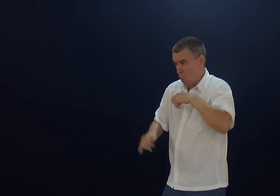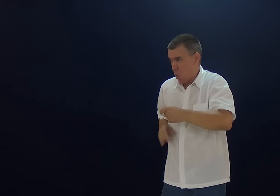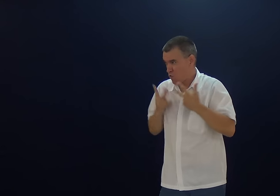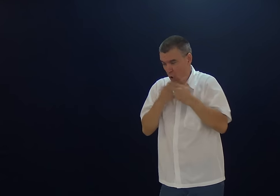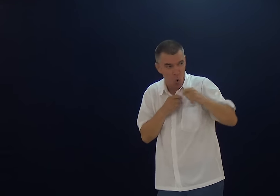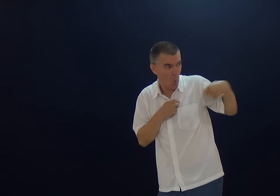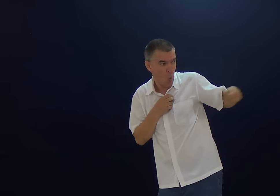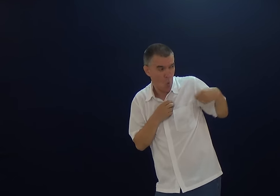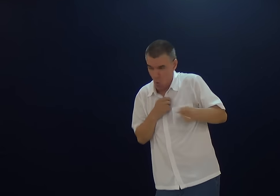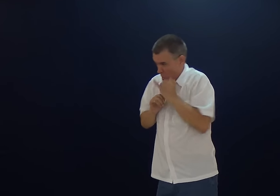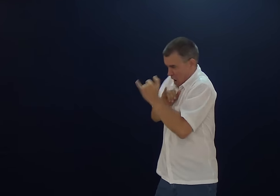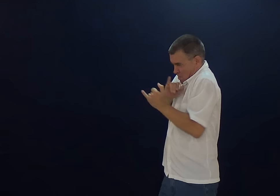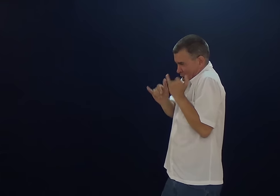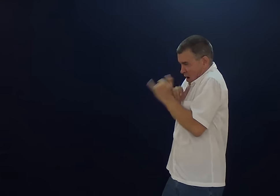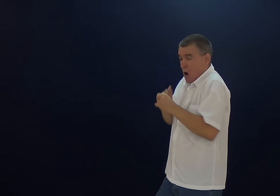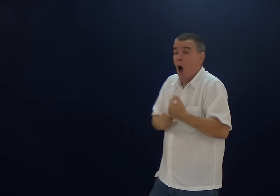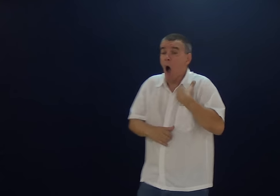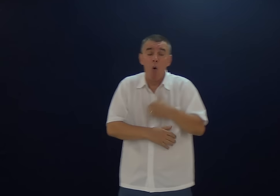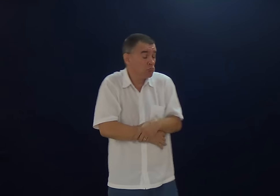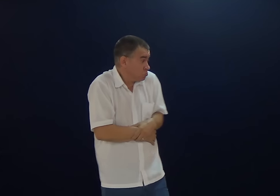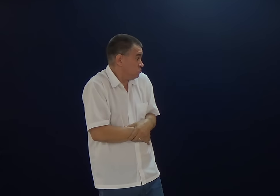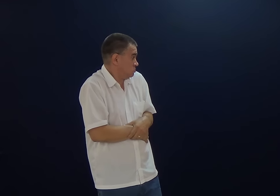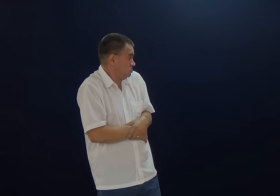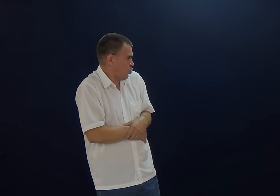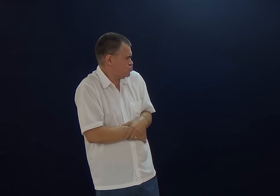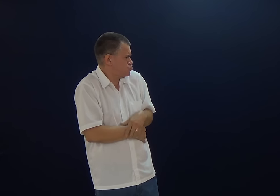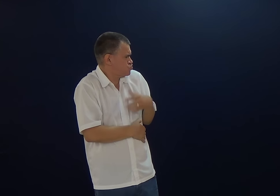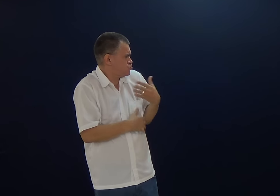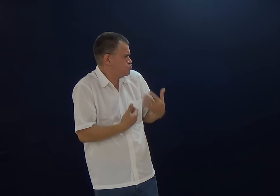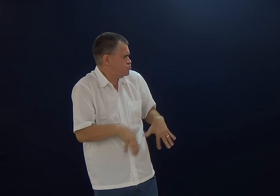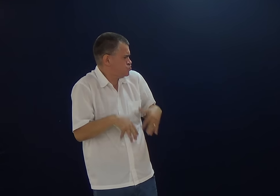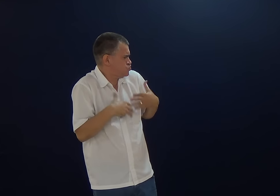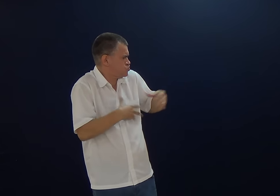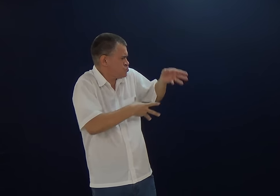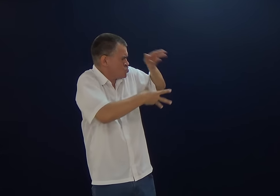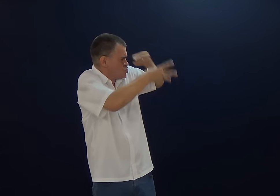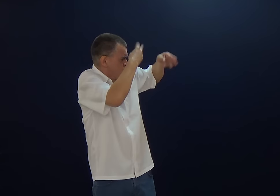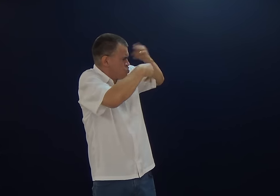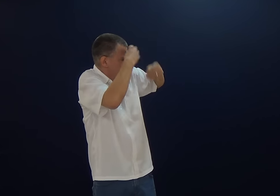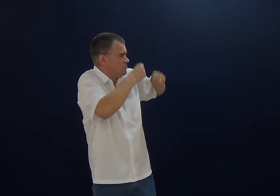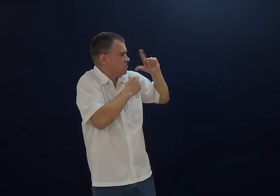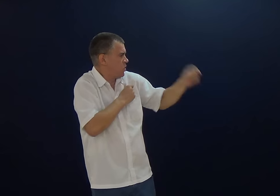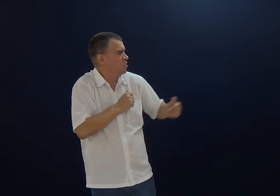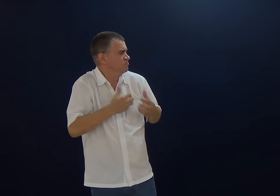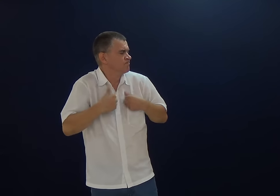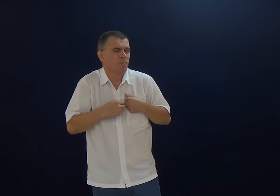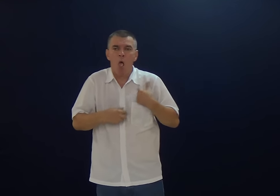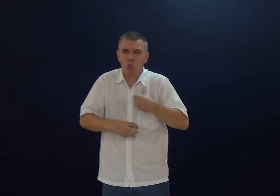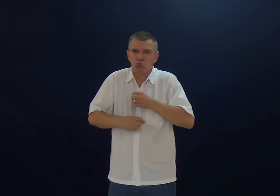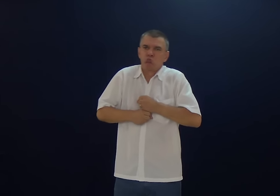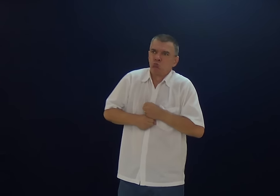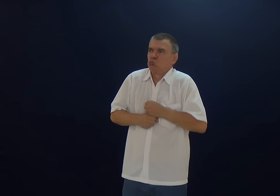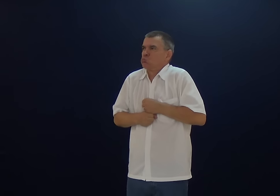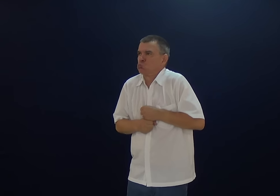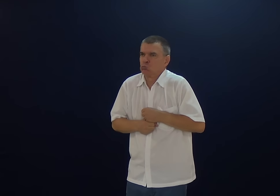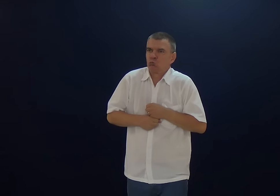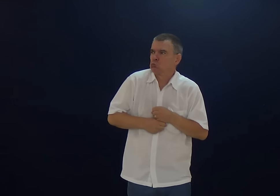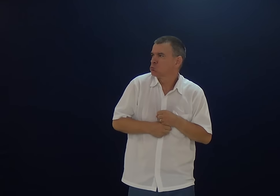e começa e segredo e fofoque fofoque é ouvindo e ouvindo aquelas histórias aquelas invenções e de